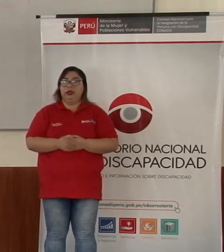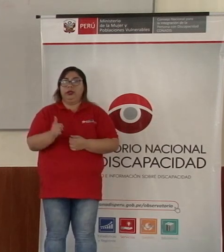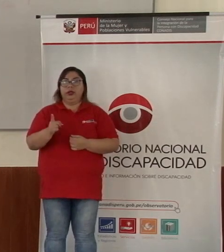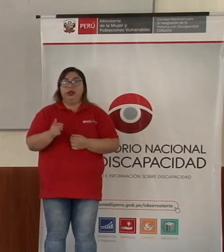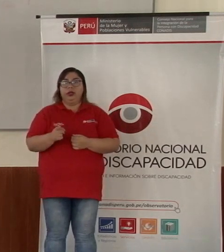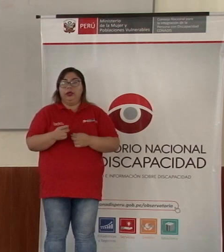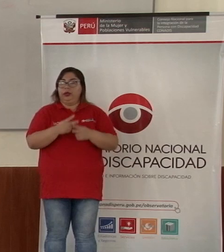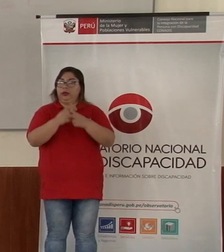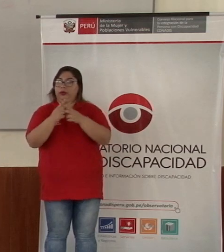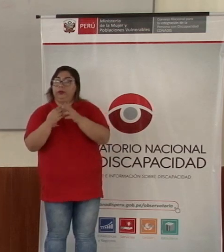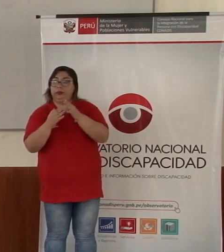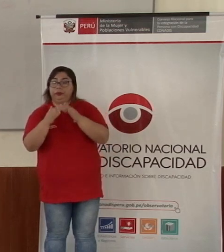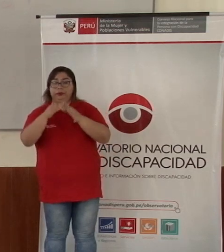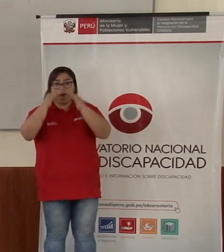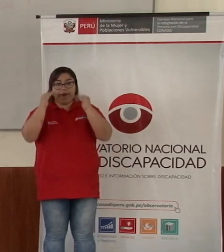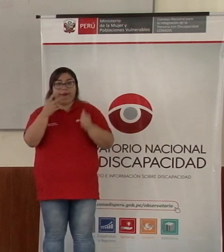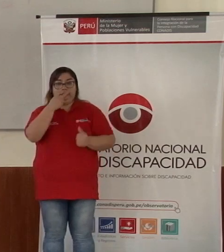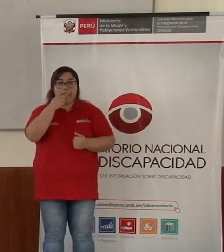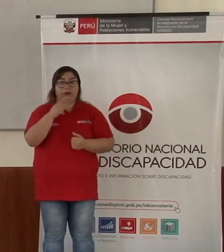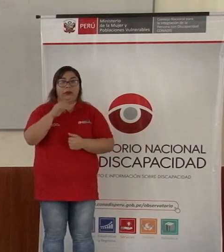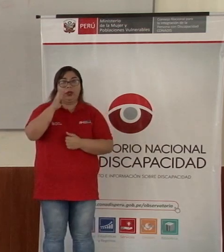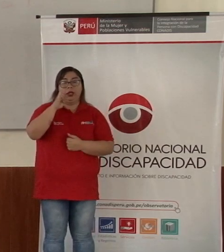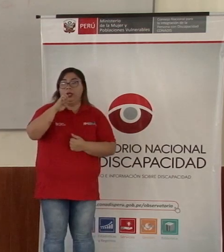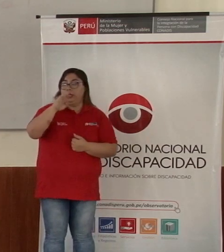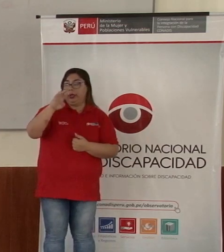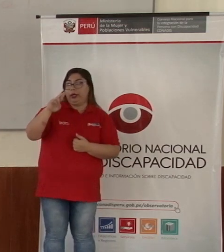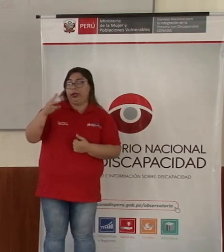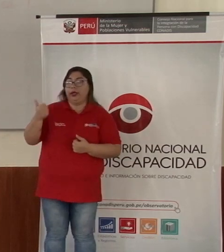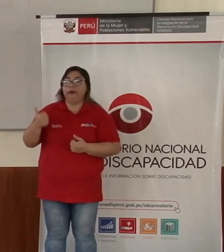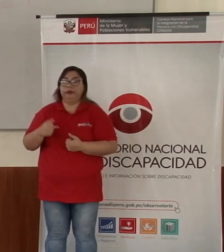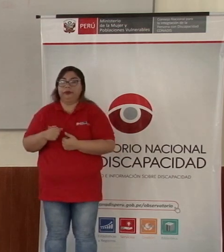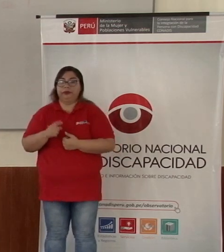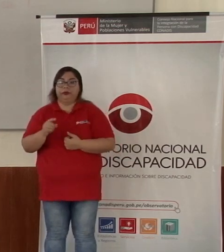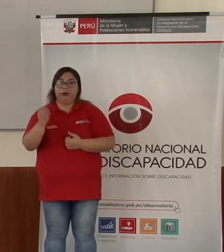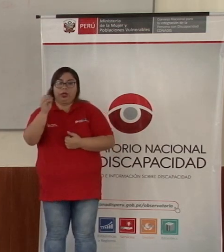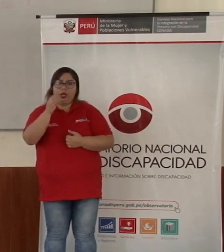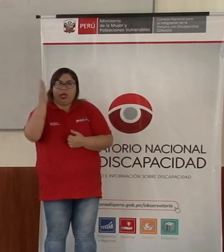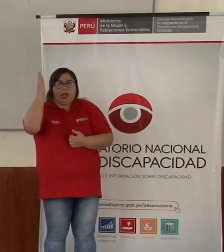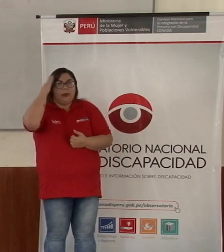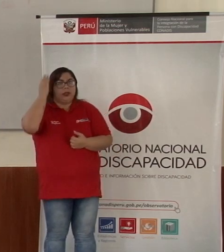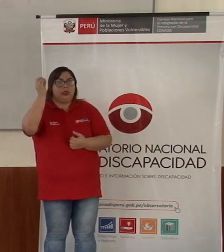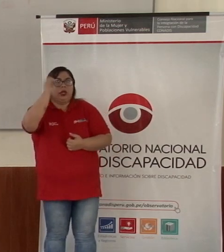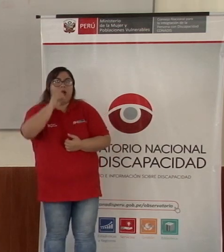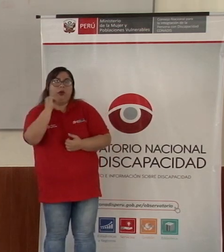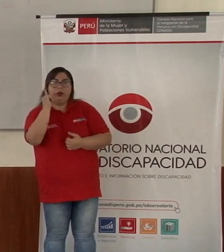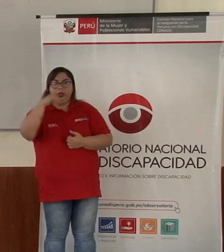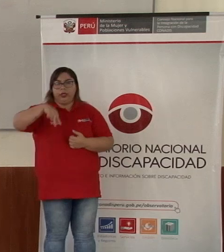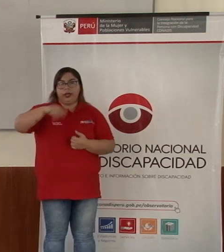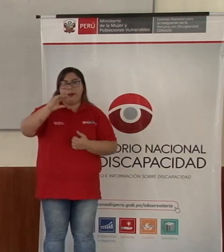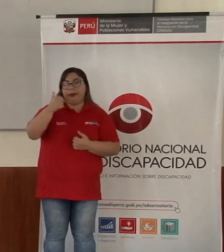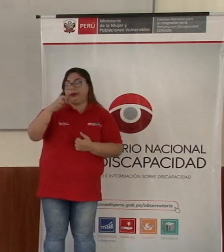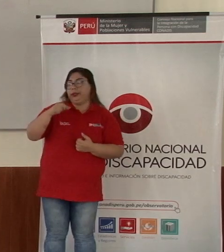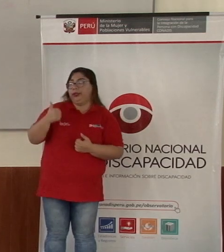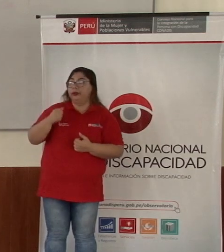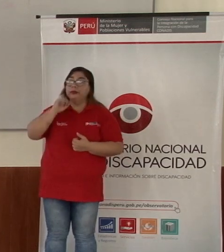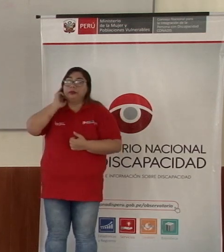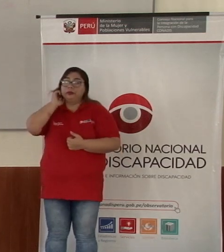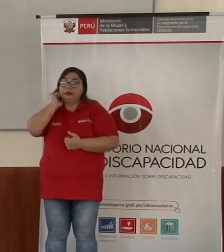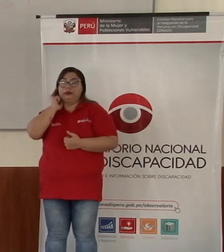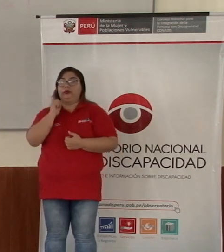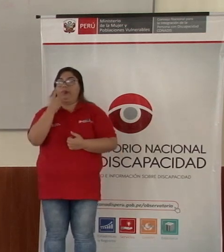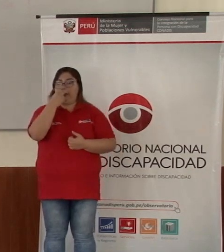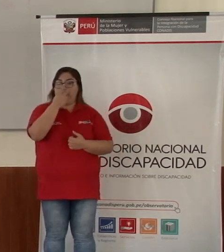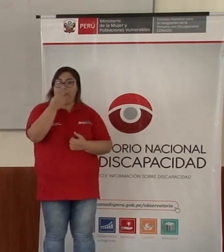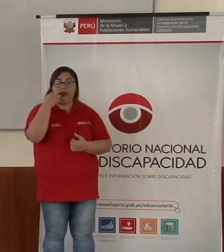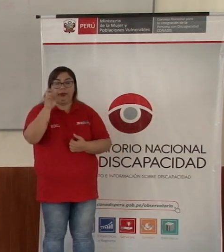su significado, como lo define la RAE, incapacidad sin capacidad, ¿no? Pero